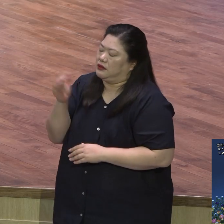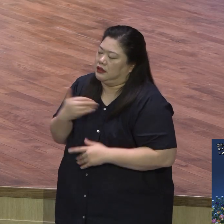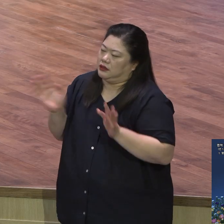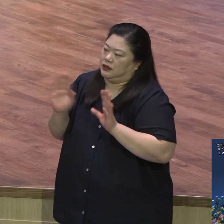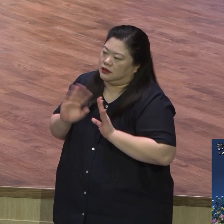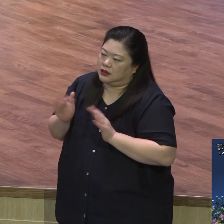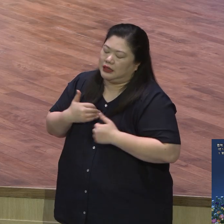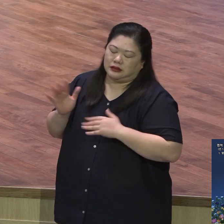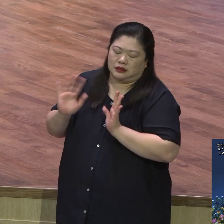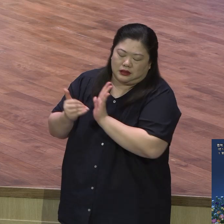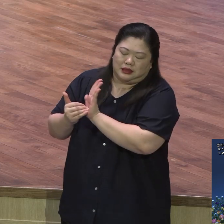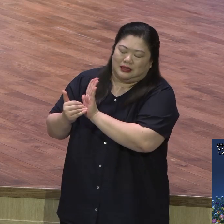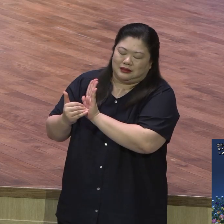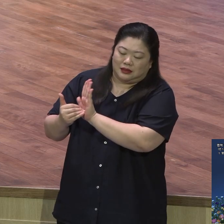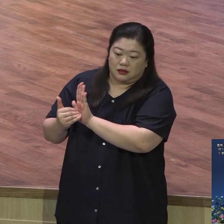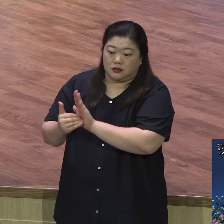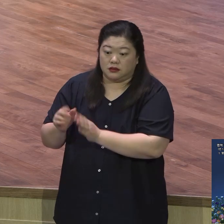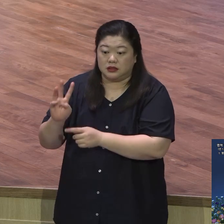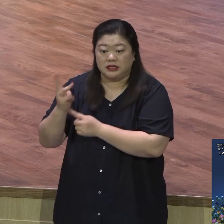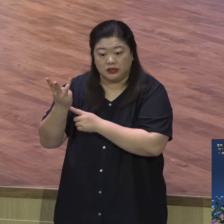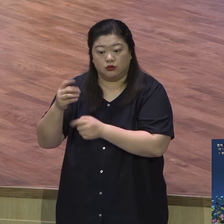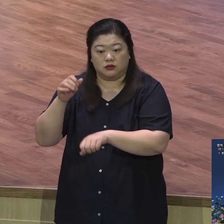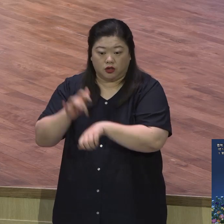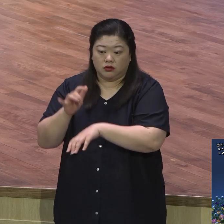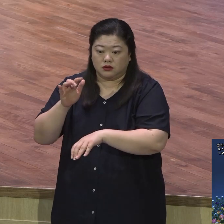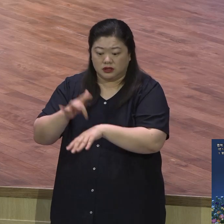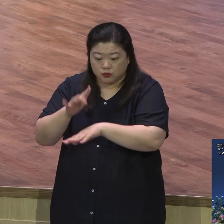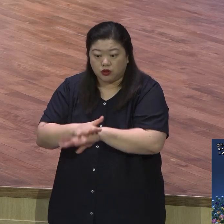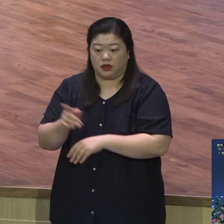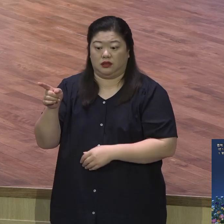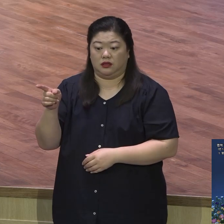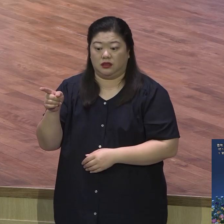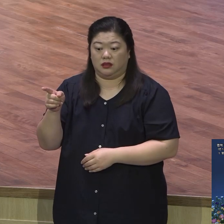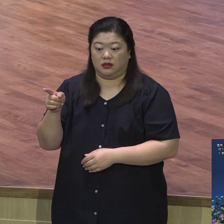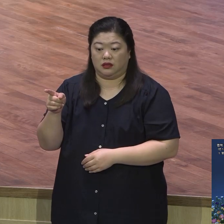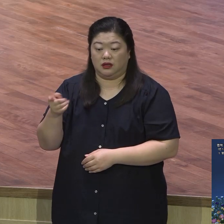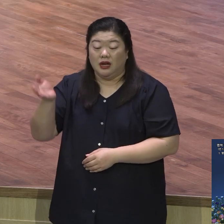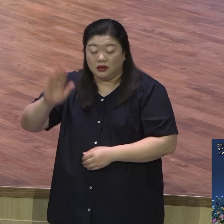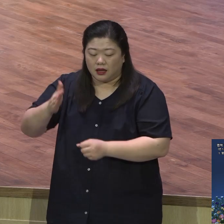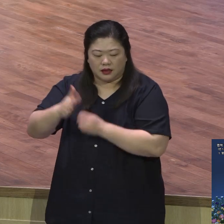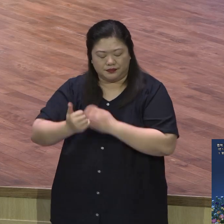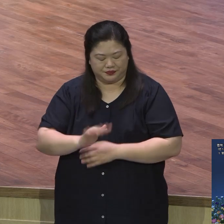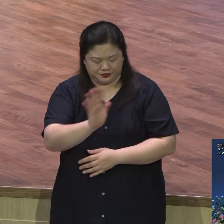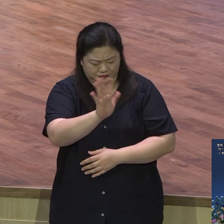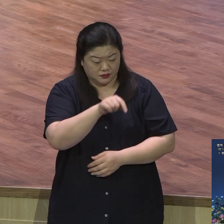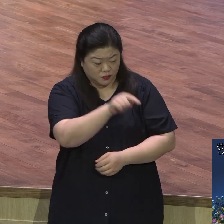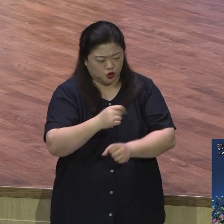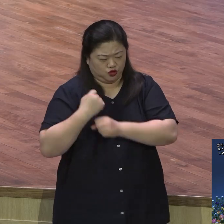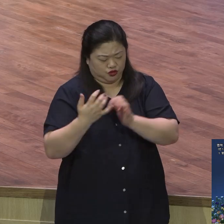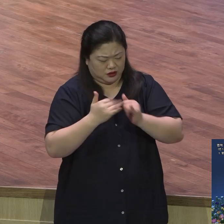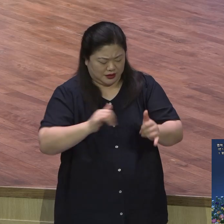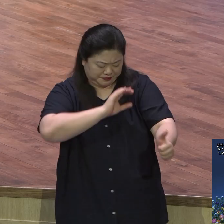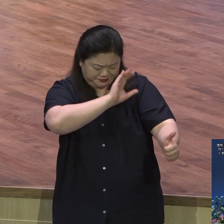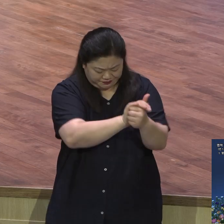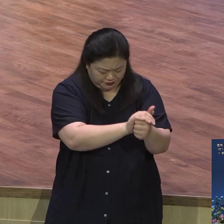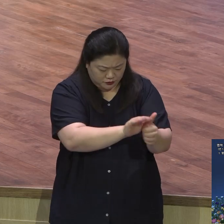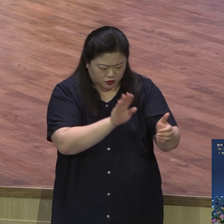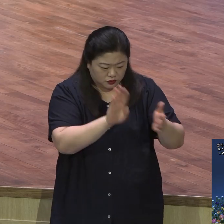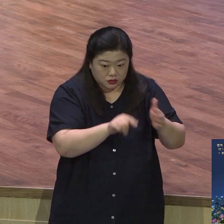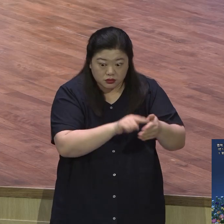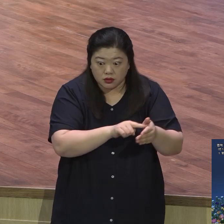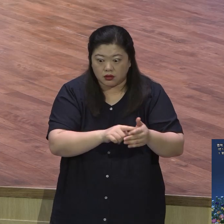연약하니까 이 기도원을 불러가 하나님의 큰 용사로 쓰신다고 하나님은 그래요.